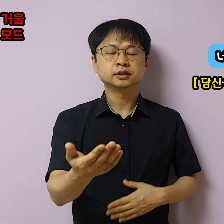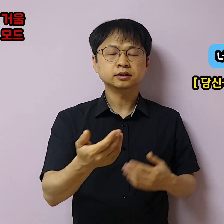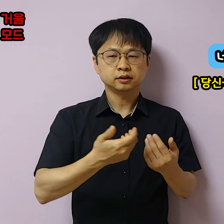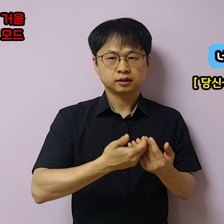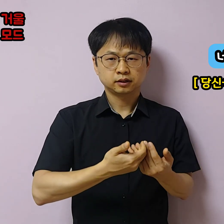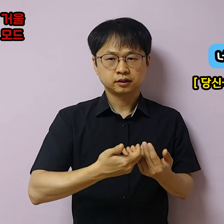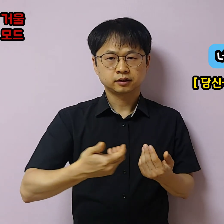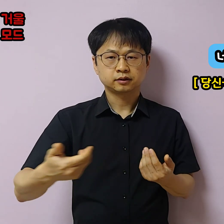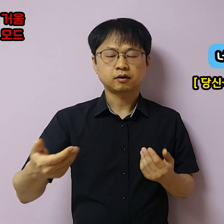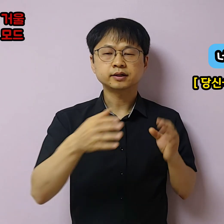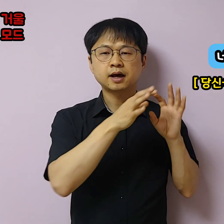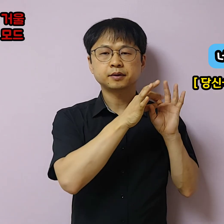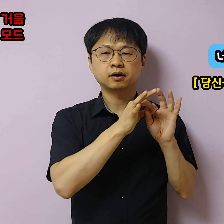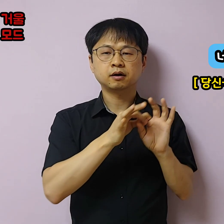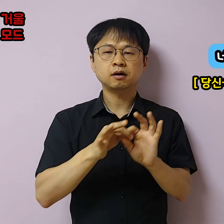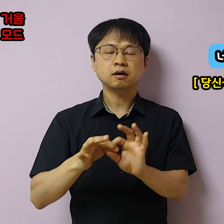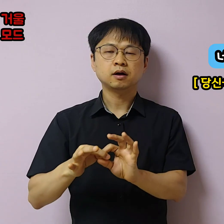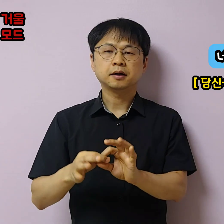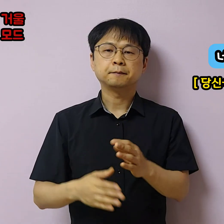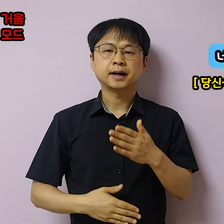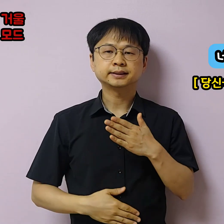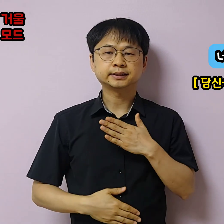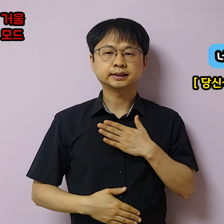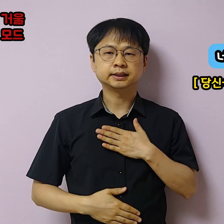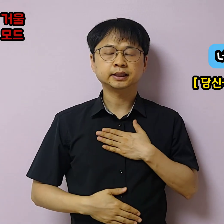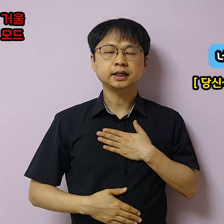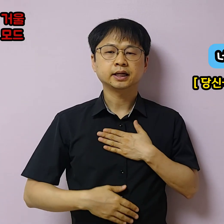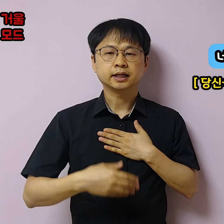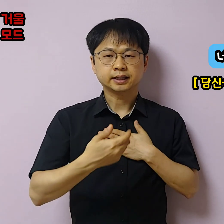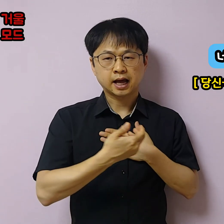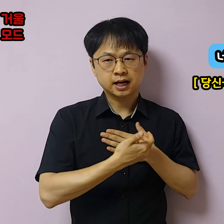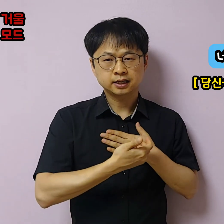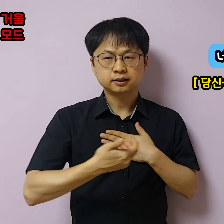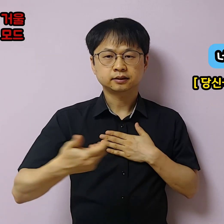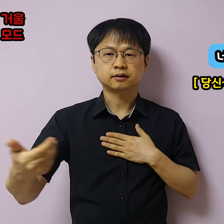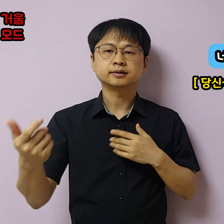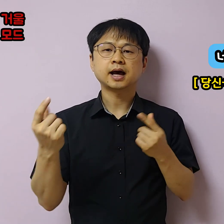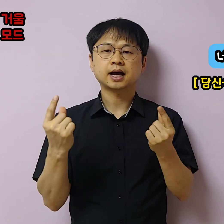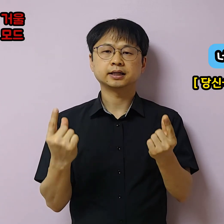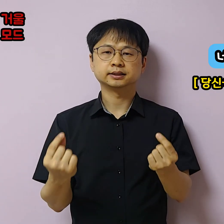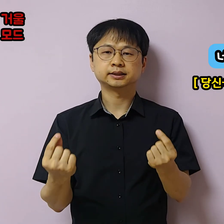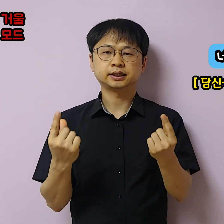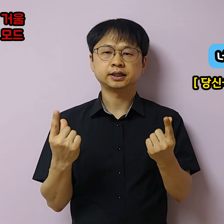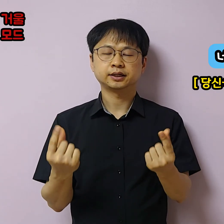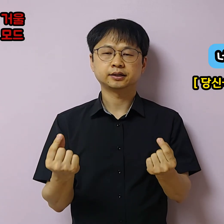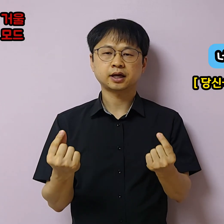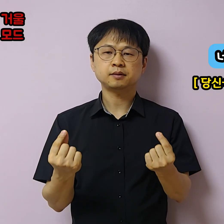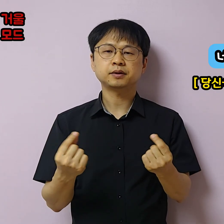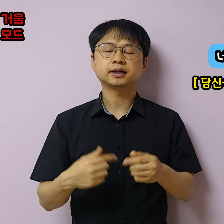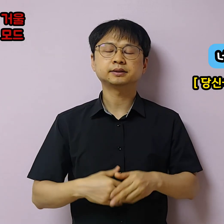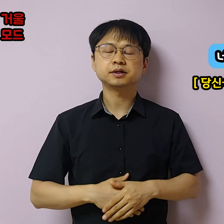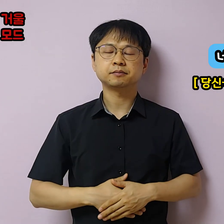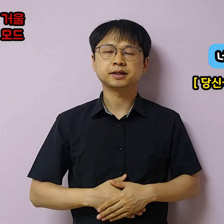너는 떠나며 마치 날 떠나가듯이 이렇게 표현하시면